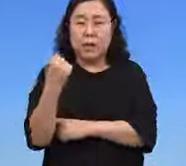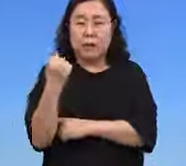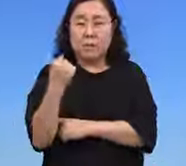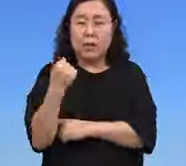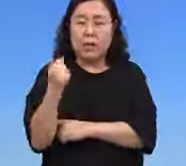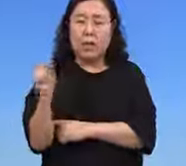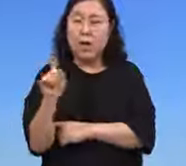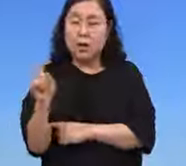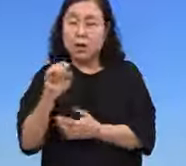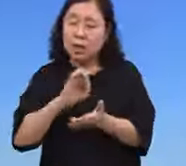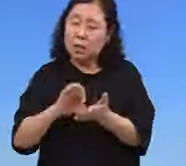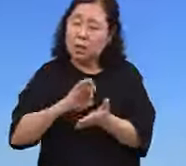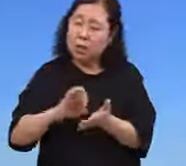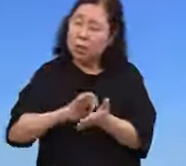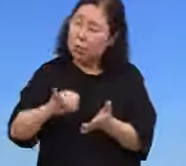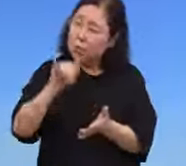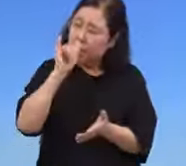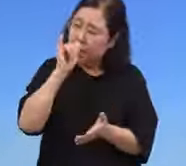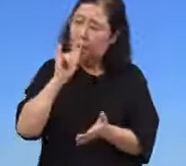다 쏟고 있는 건가 지금?